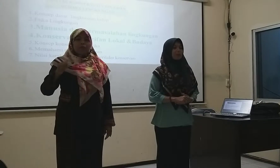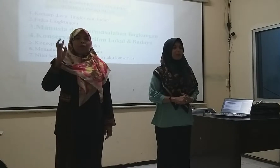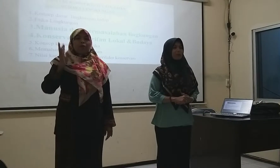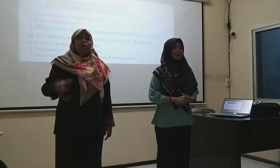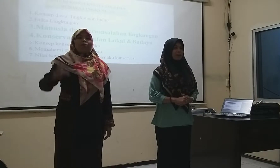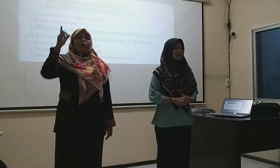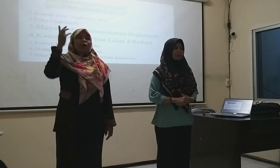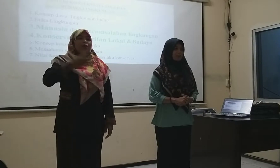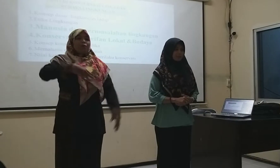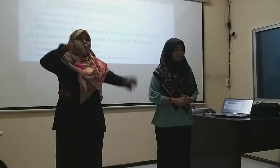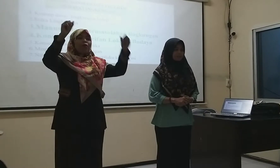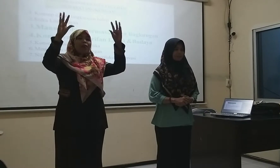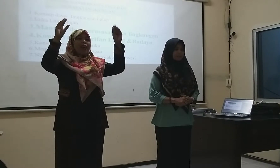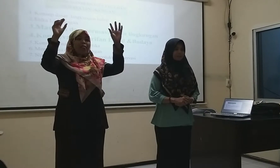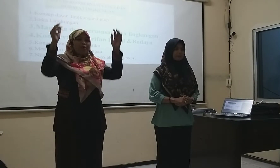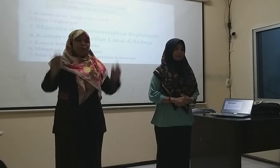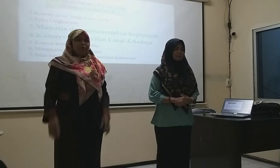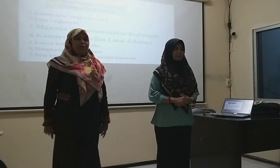Assalamualaikum warahmatullahi wabarakatuh.